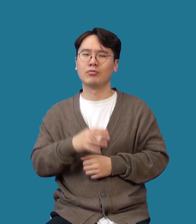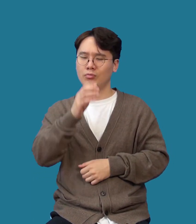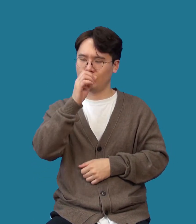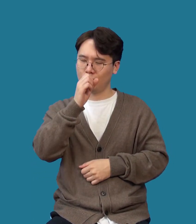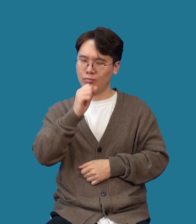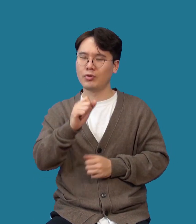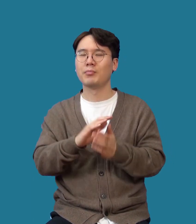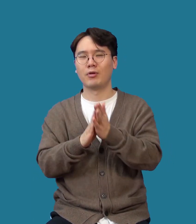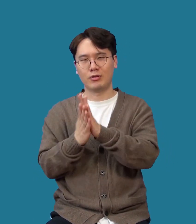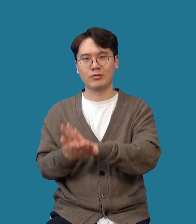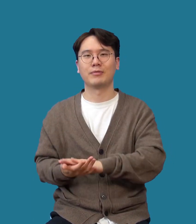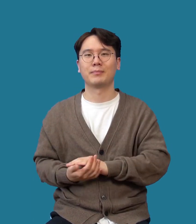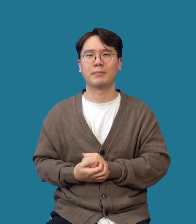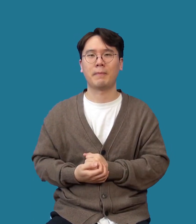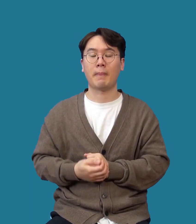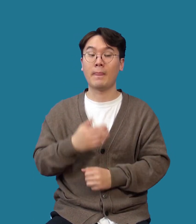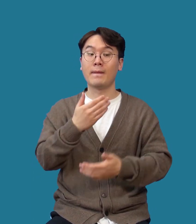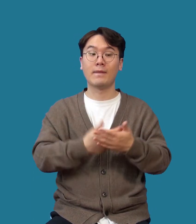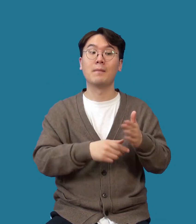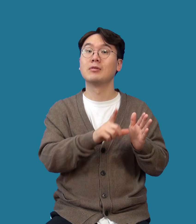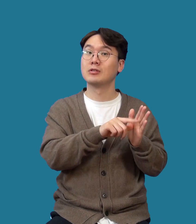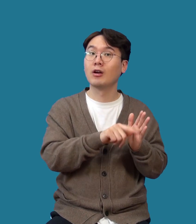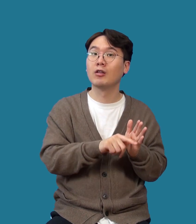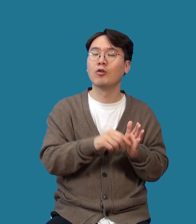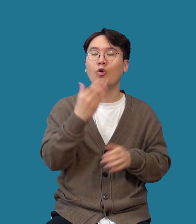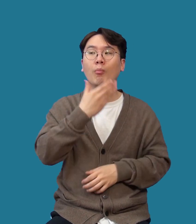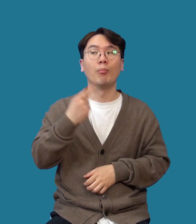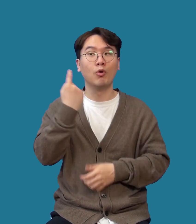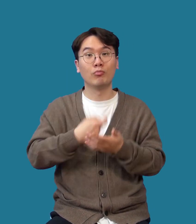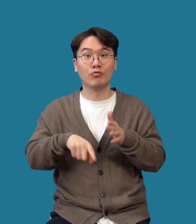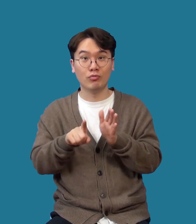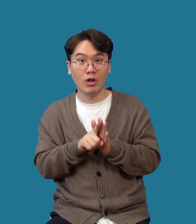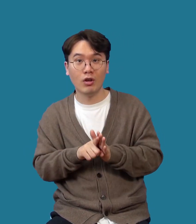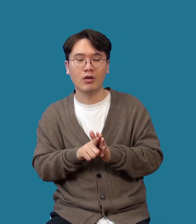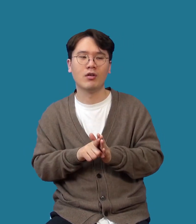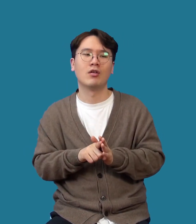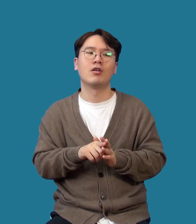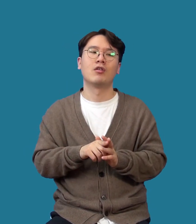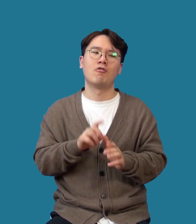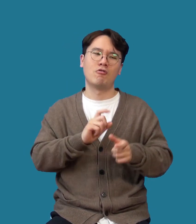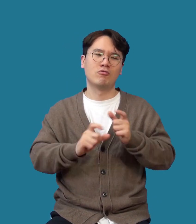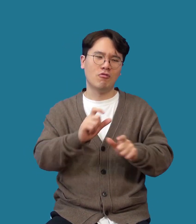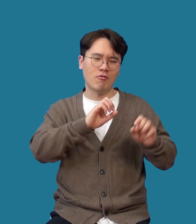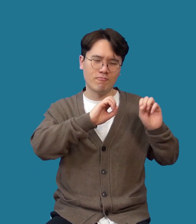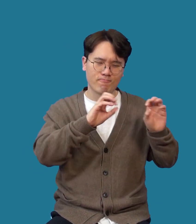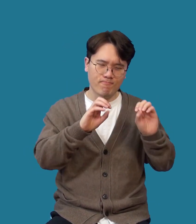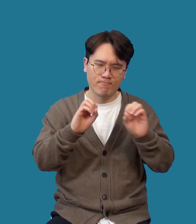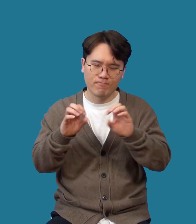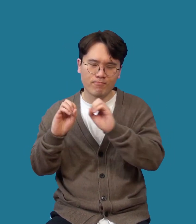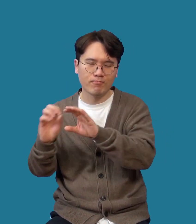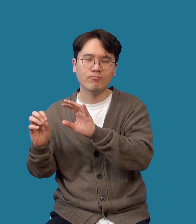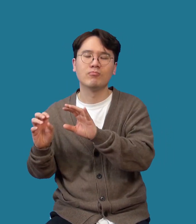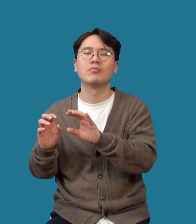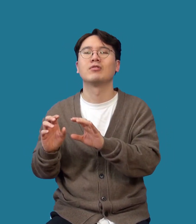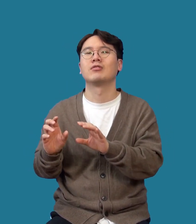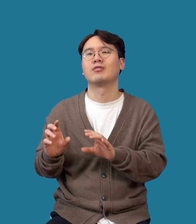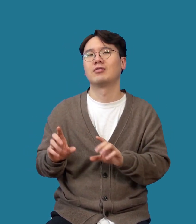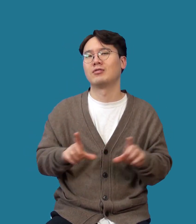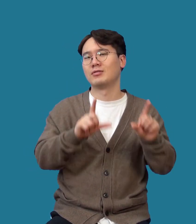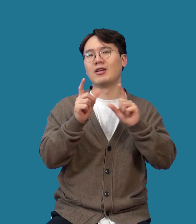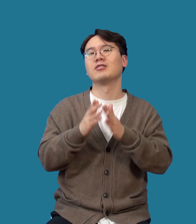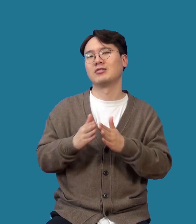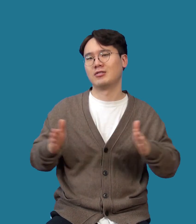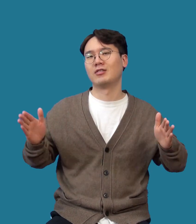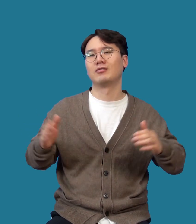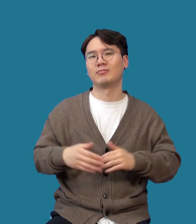생을 복음을 위해서 열정을 불태우면서 살게 된, 그것이 가장 놀라운 것이죠. 그 간증한 지가